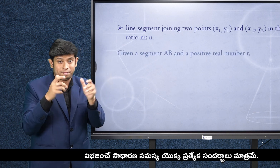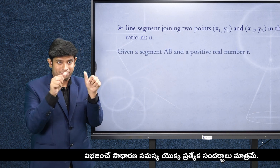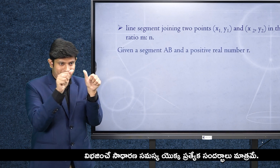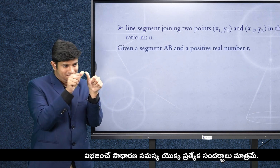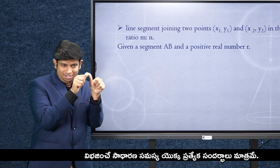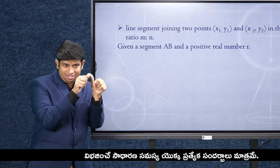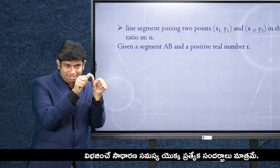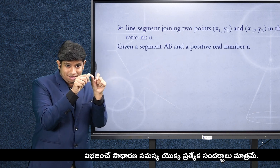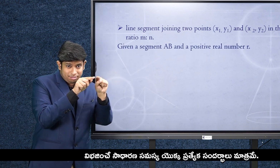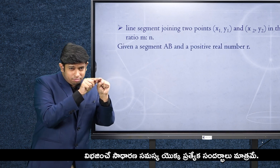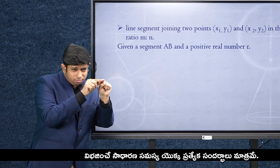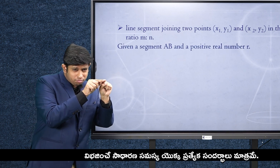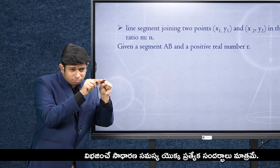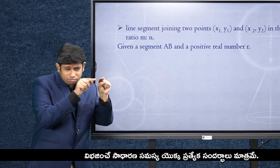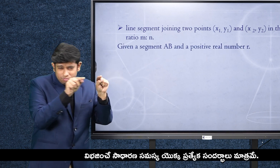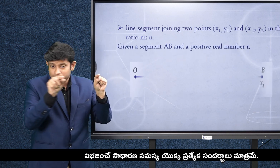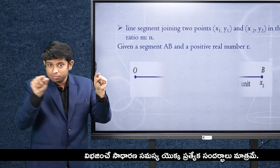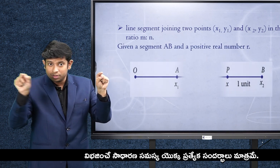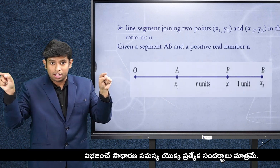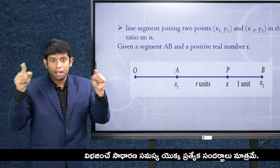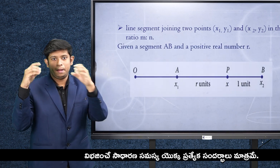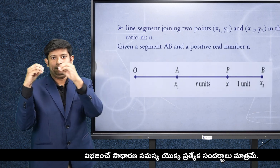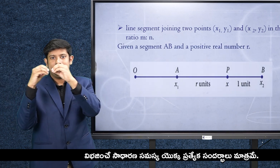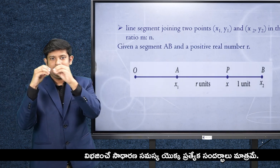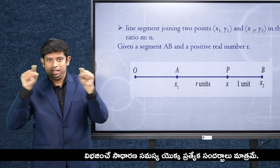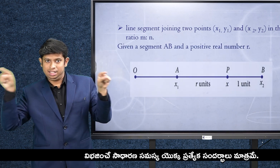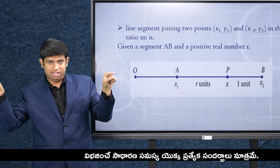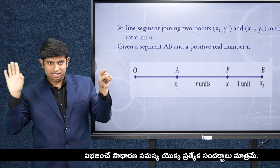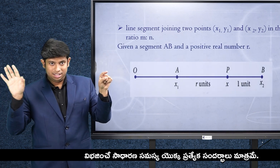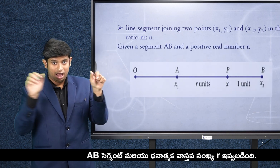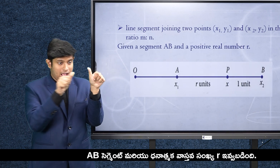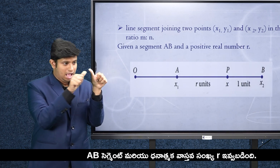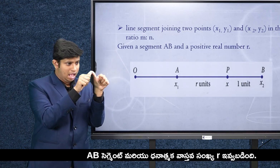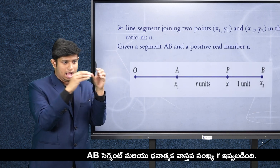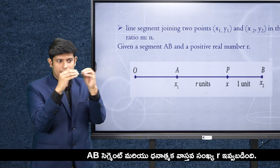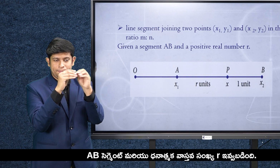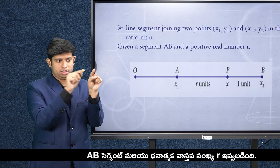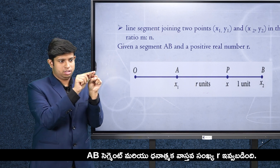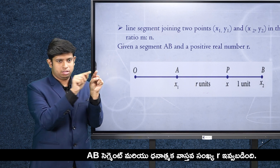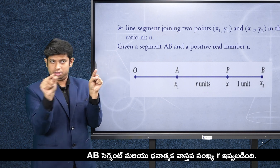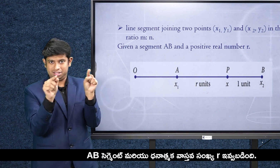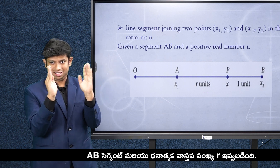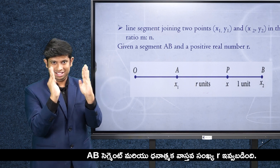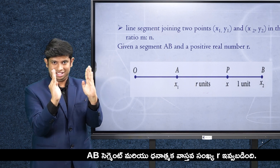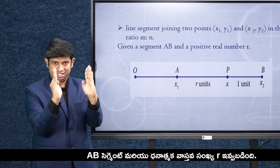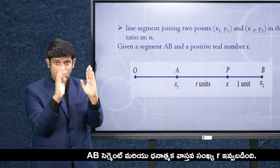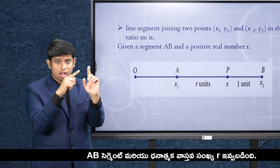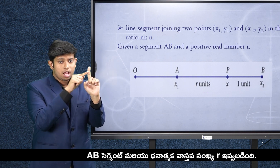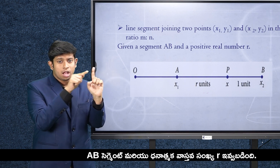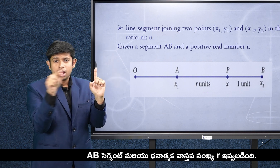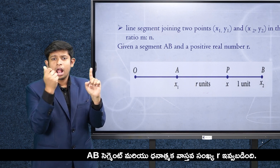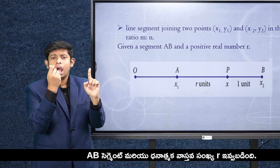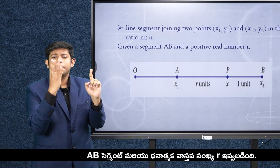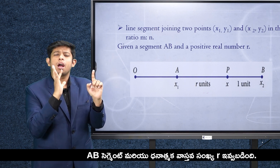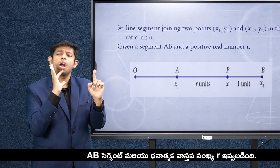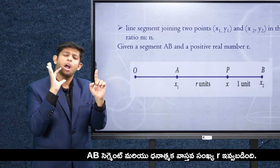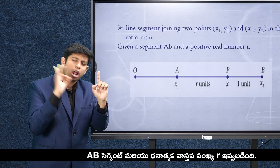యొక్క ప్రత్యేక సందర్భాలు మాత్రమే ఏ బి సెగ్మెంట్ మరియు ధనాత్మక వాస్తవ